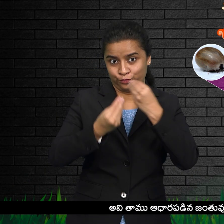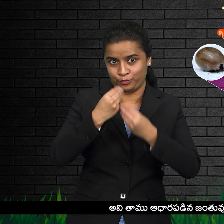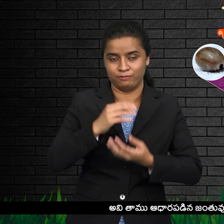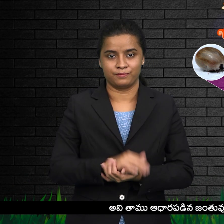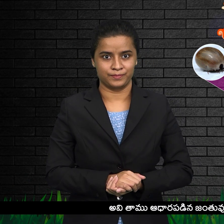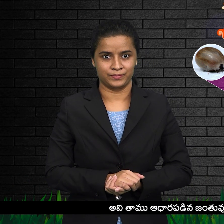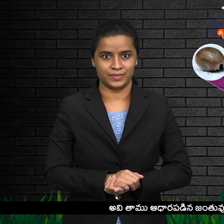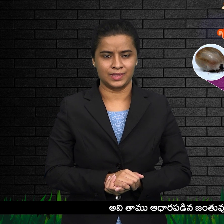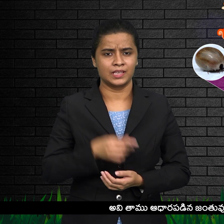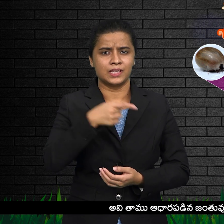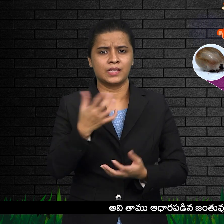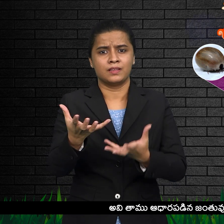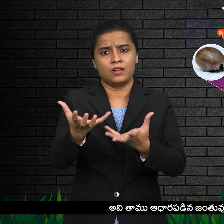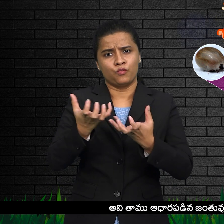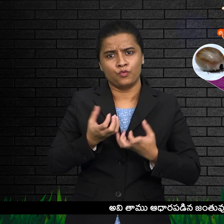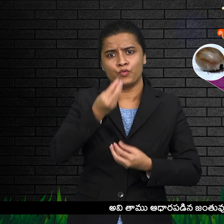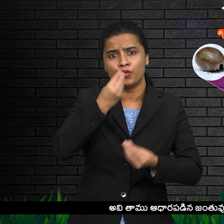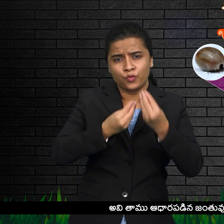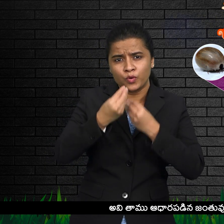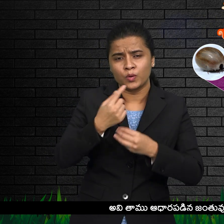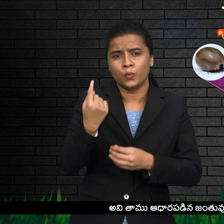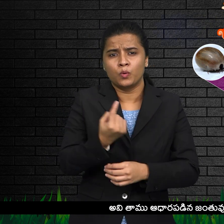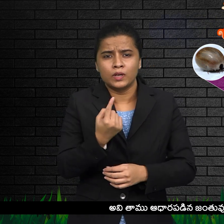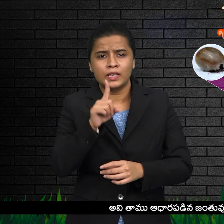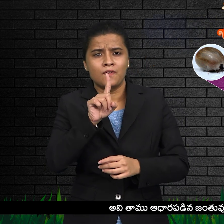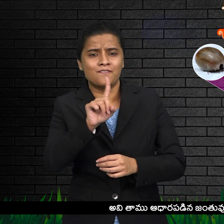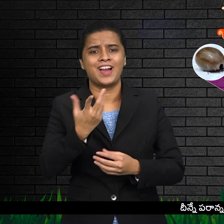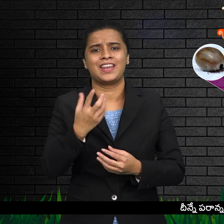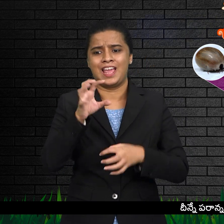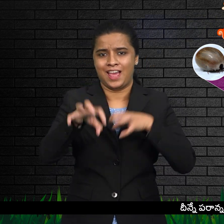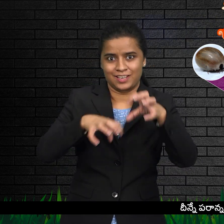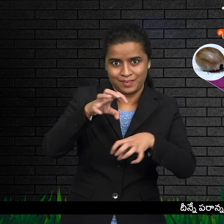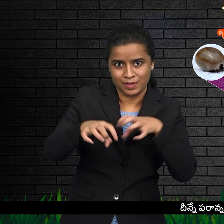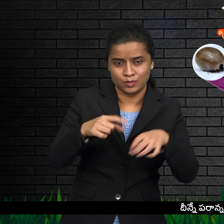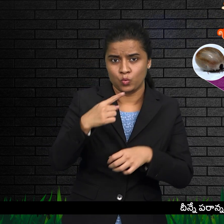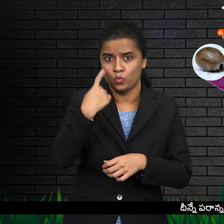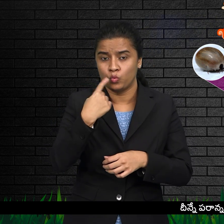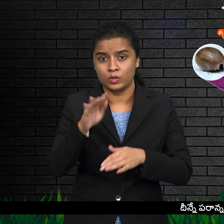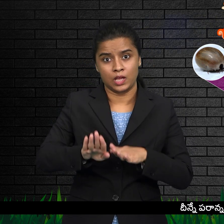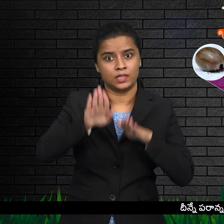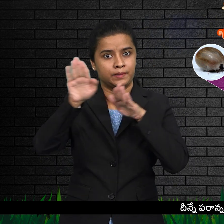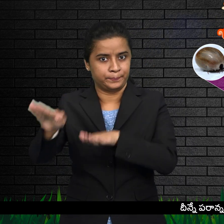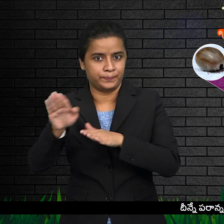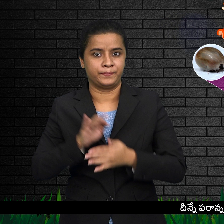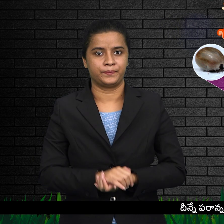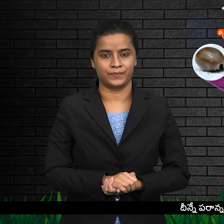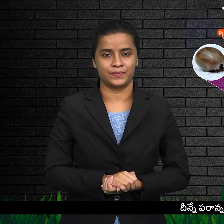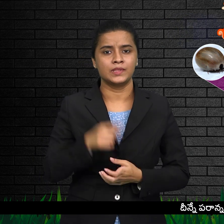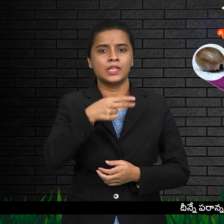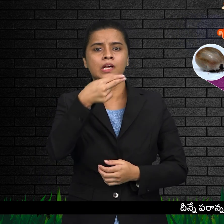అవి తాము ఆధారపడిన జంతువుల నుండి మాత్రమే ఆహారాన్ని పొందగలవు. దీన్నే పరాన్నజీవి పోషణ